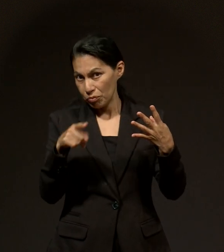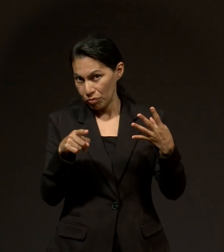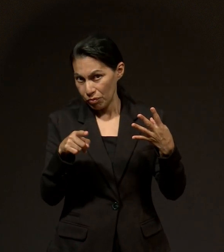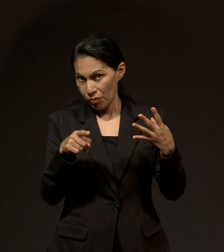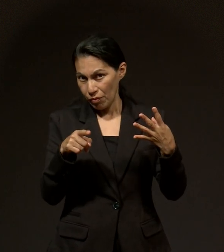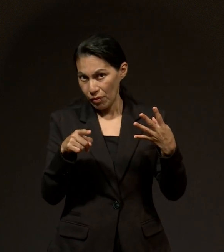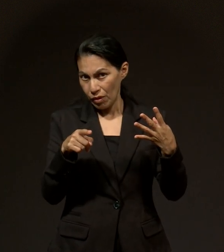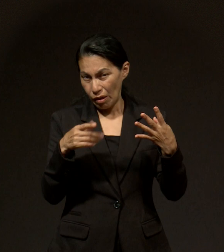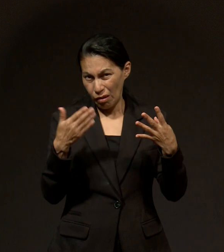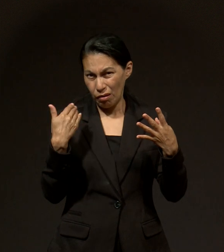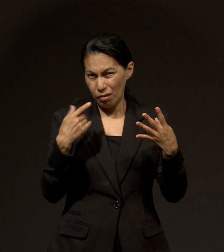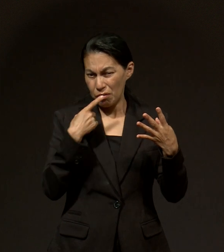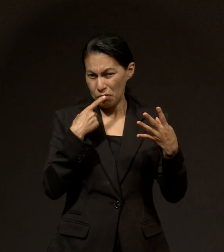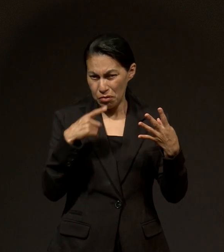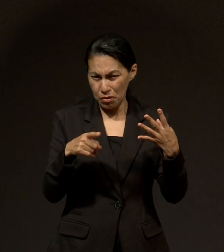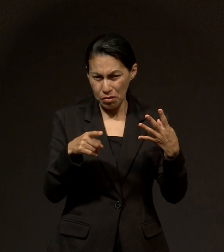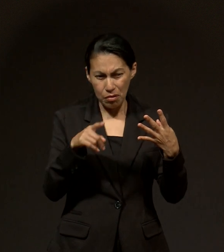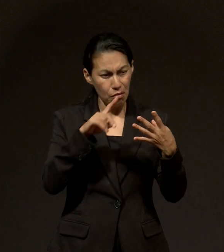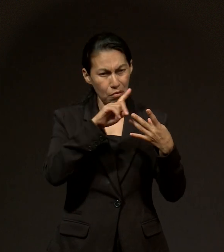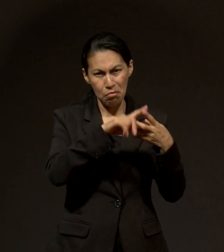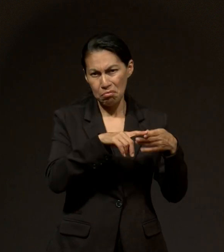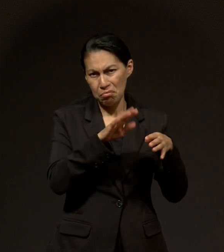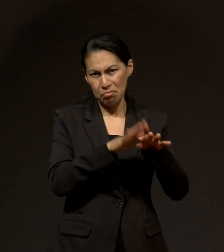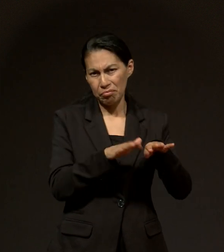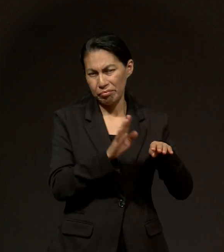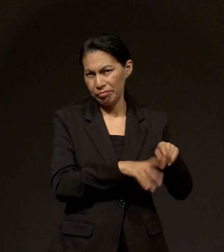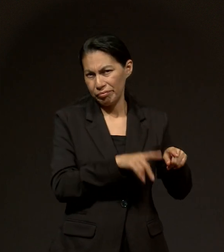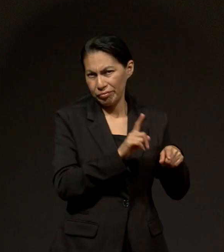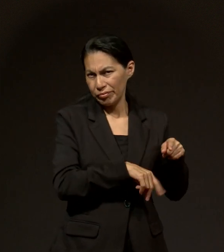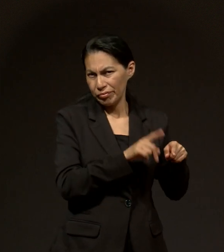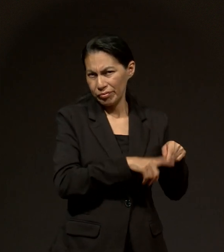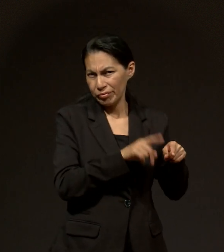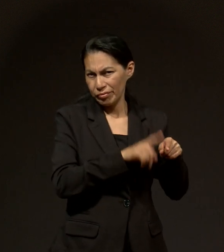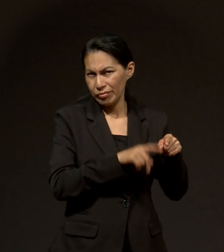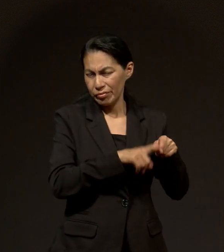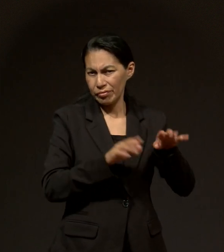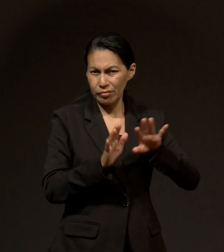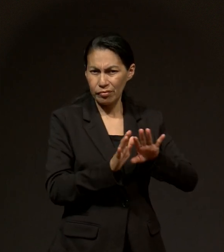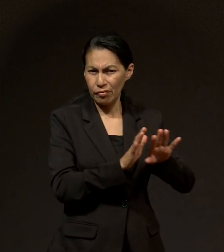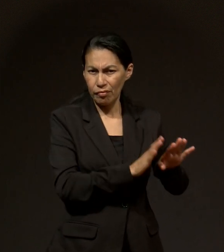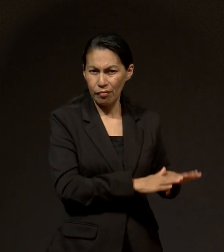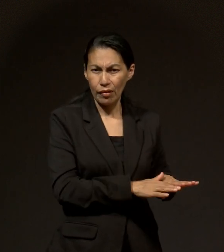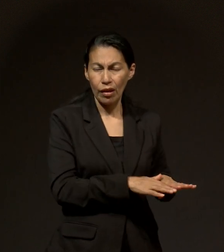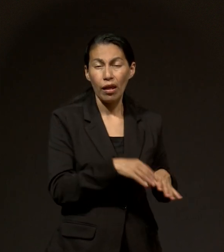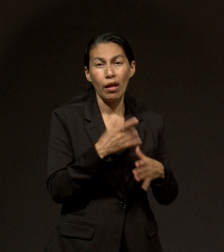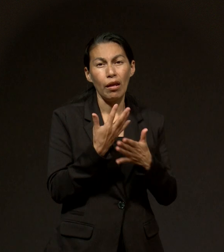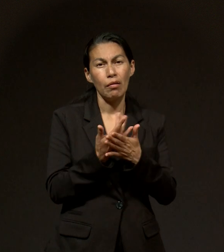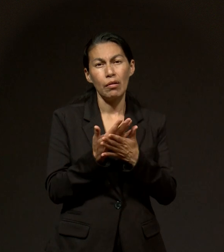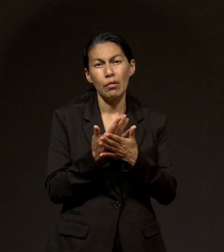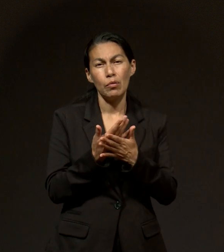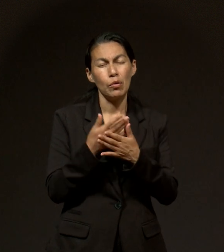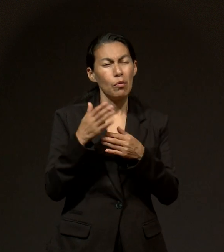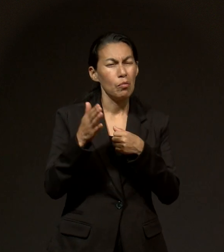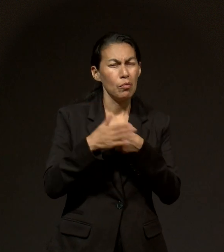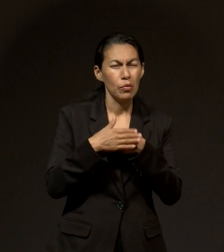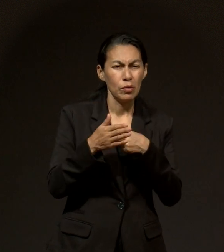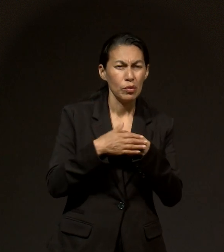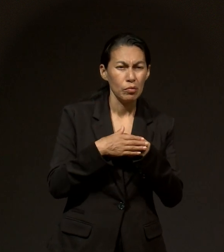algunas de las cosas que se le habían acusado Así que esperamos en Dios Que